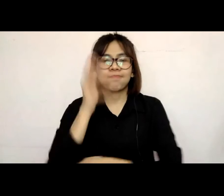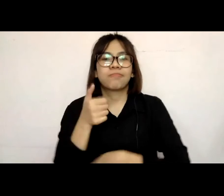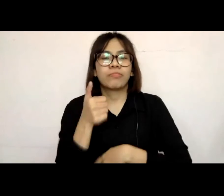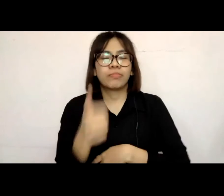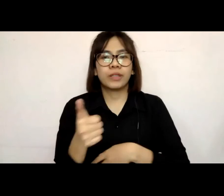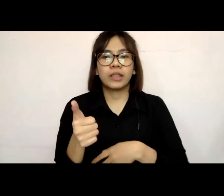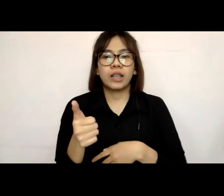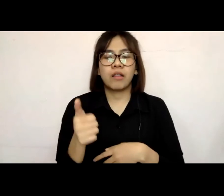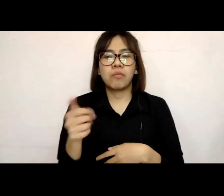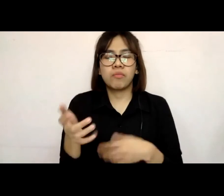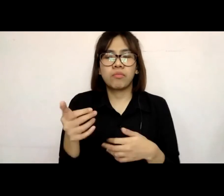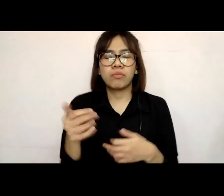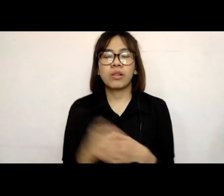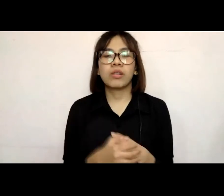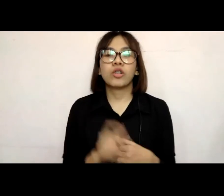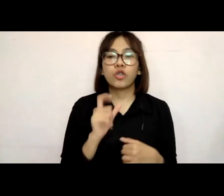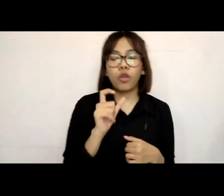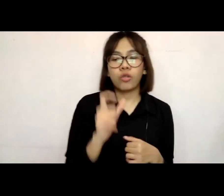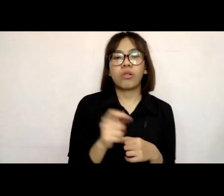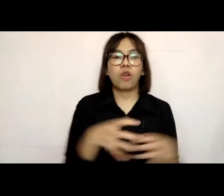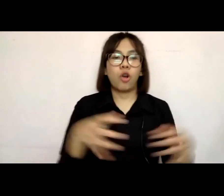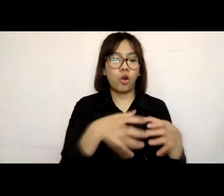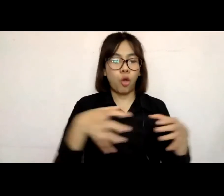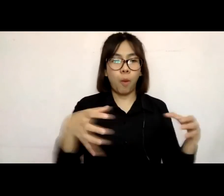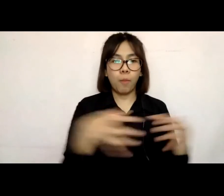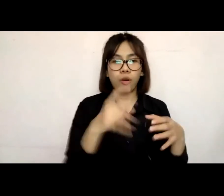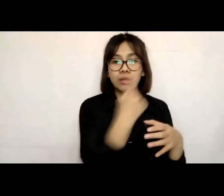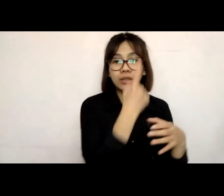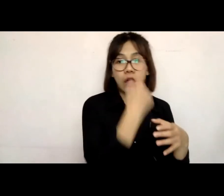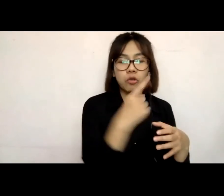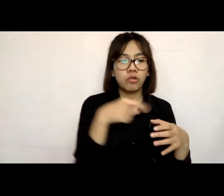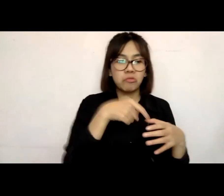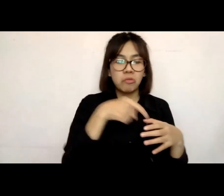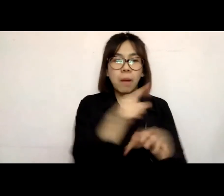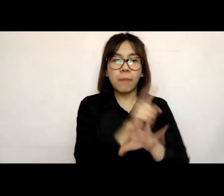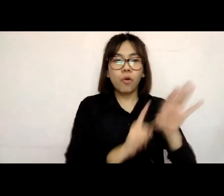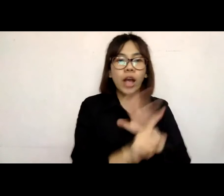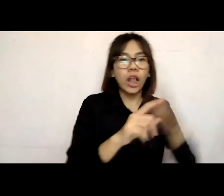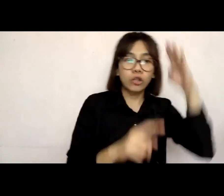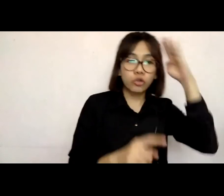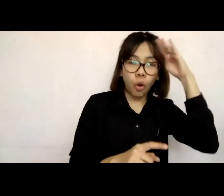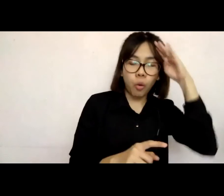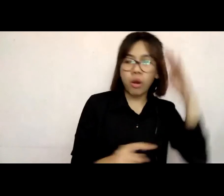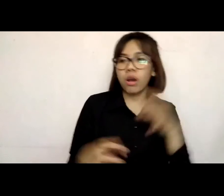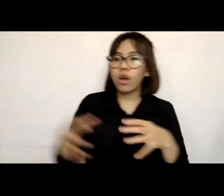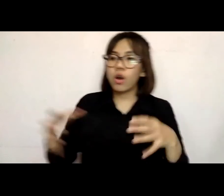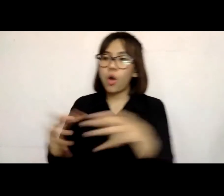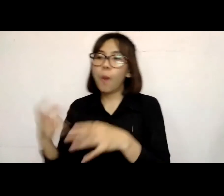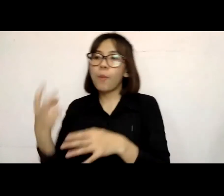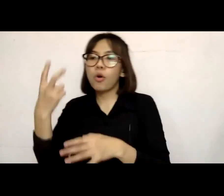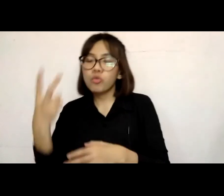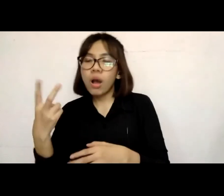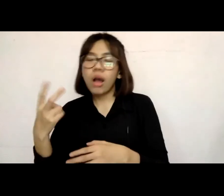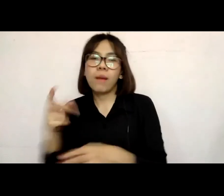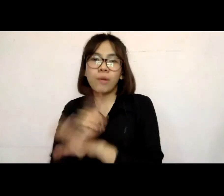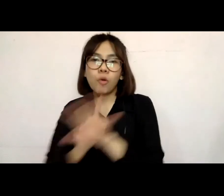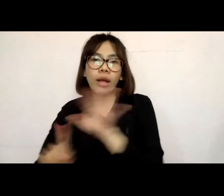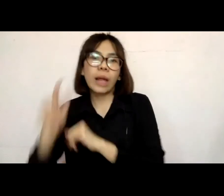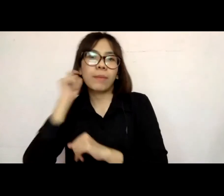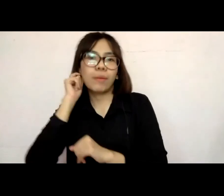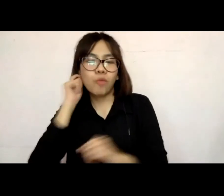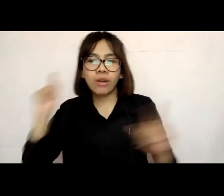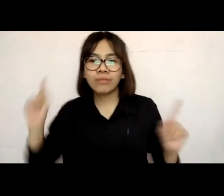mendukung pelaksanaan pendidikan yang responsif gender dan bentuk dukungannya ke sekolah melalui kerjasama bersama Save the Children,